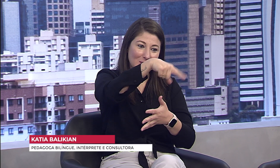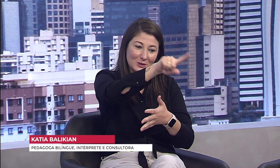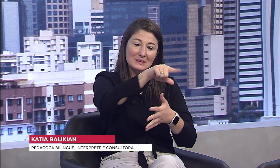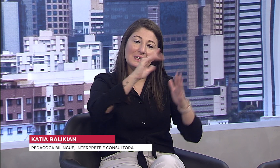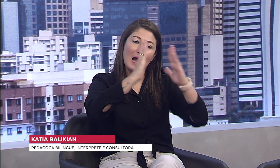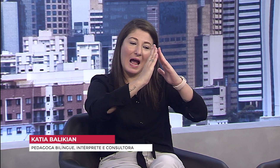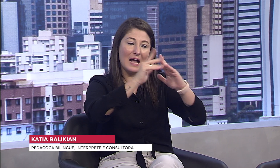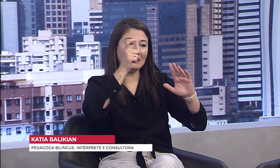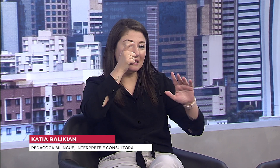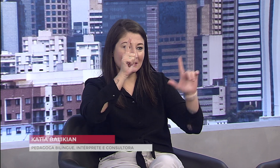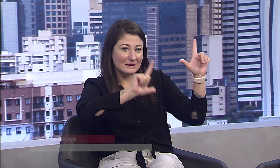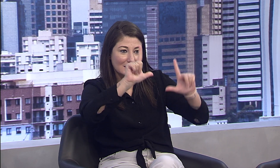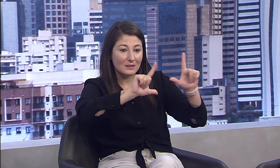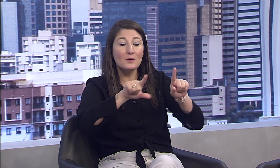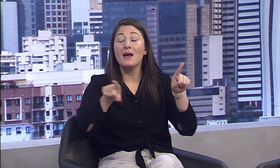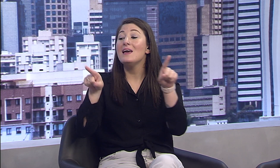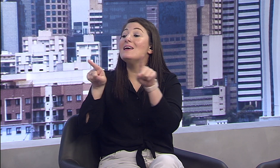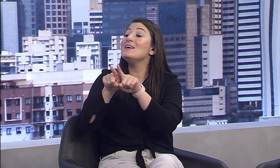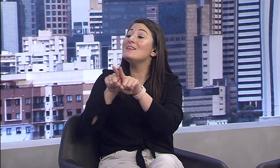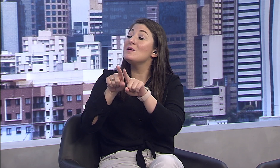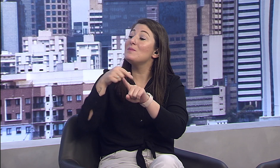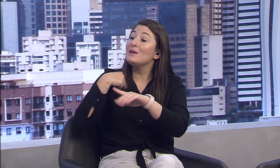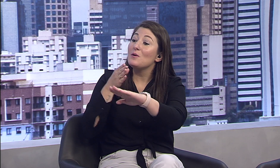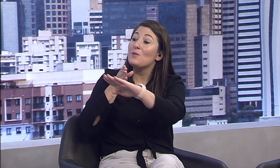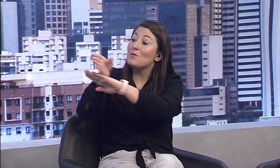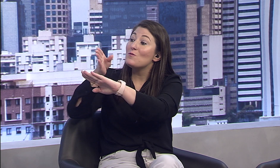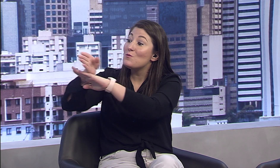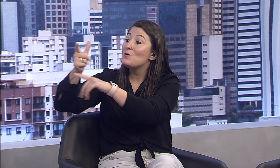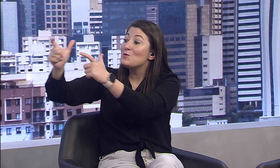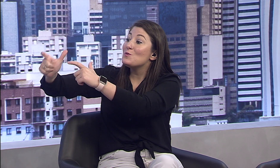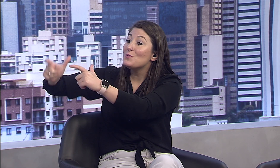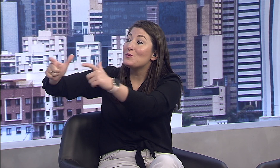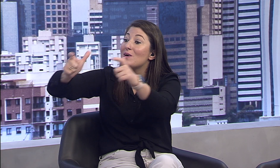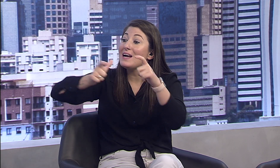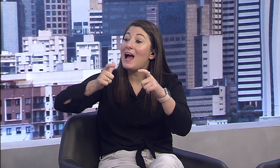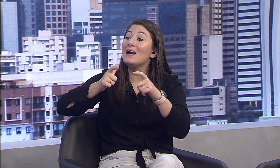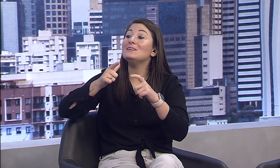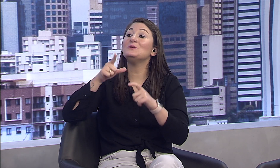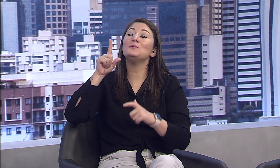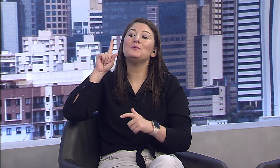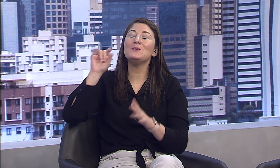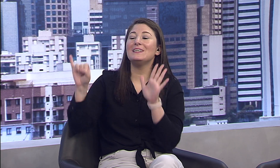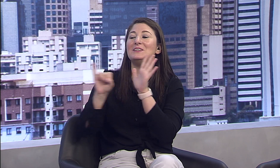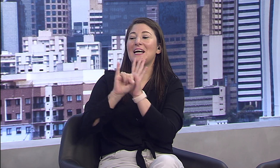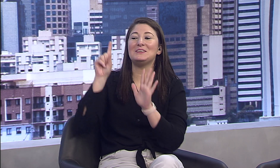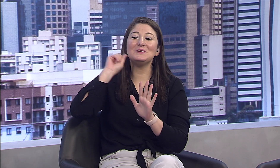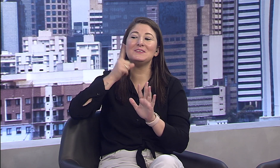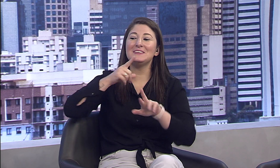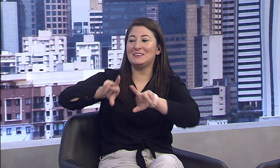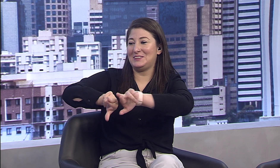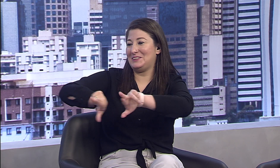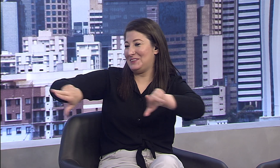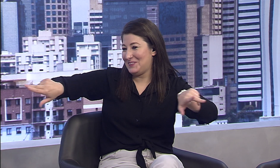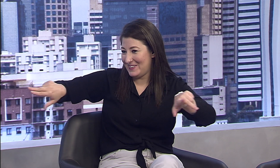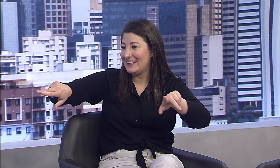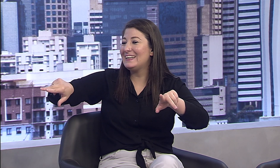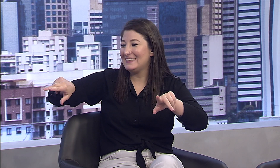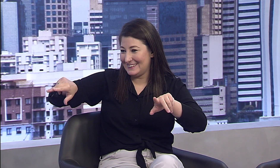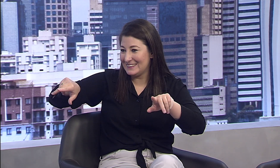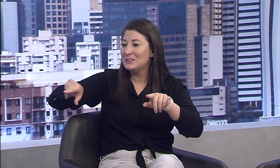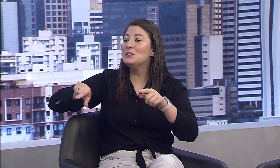para Todos, a gente ensina Libras também para os nossos telespectadores, ouvintes, e eu vou conhecendo